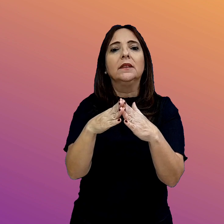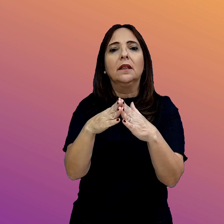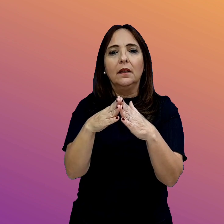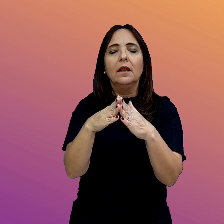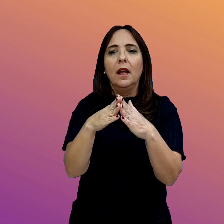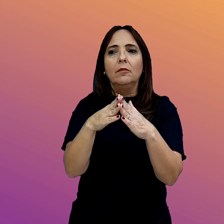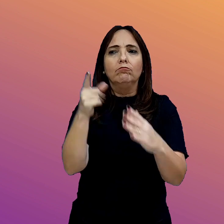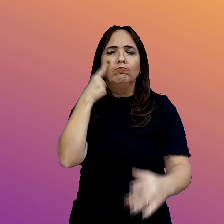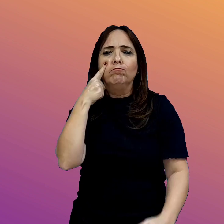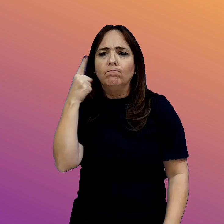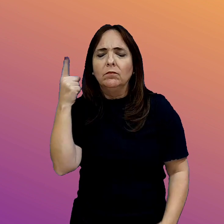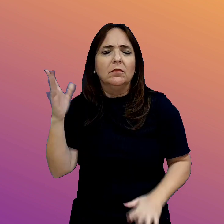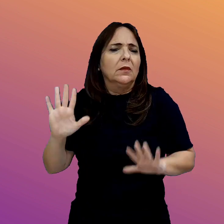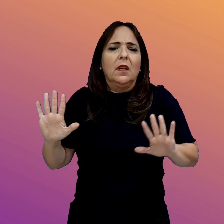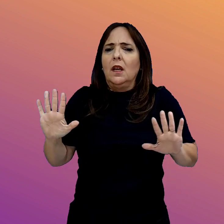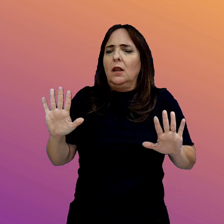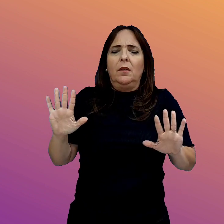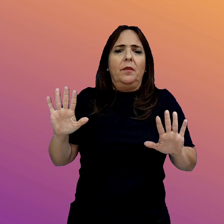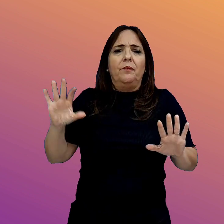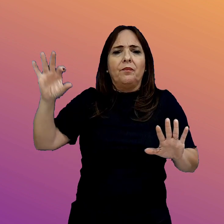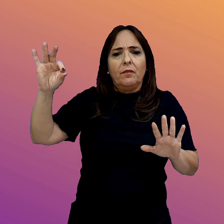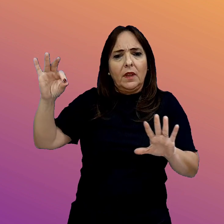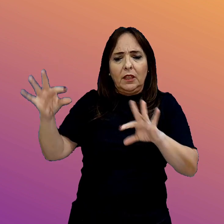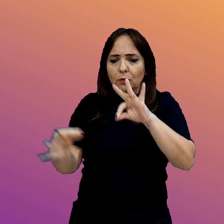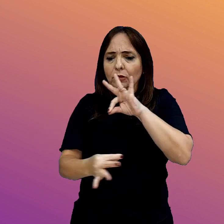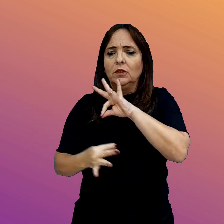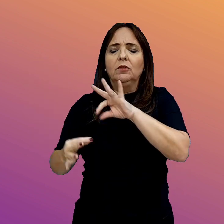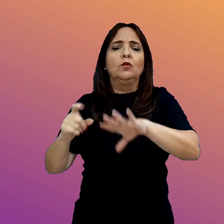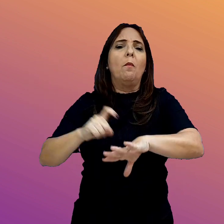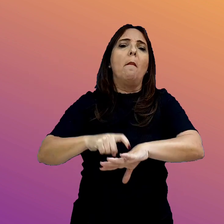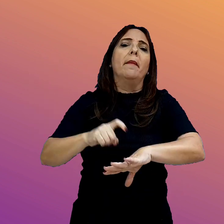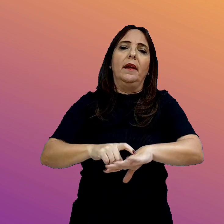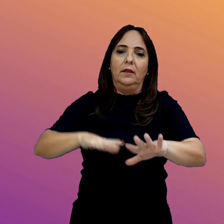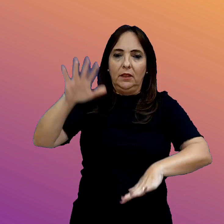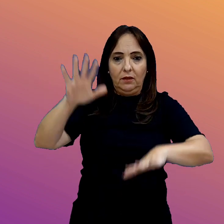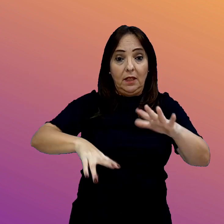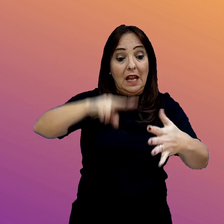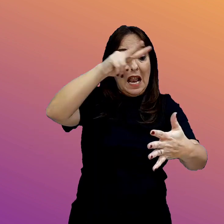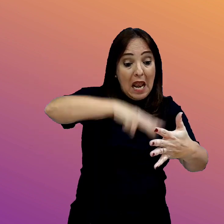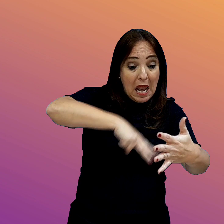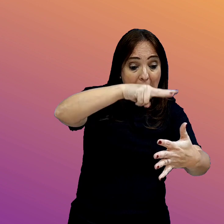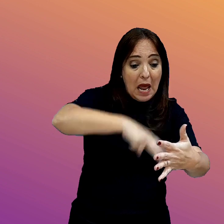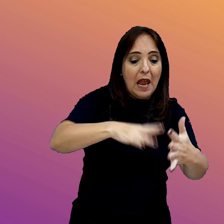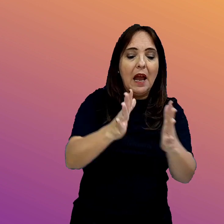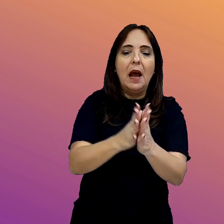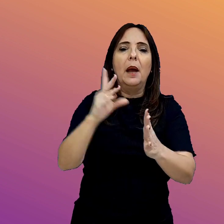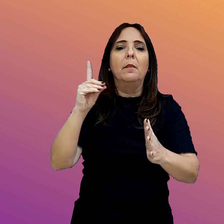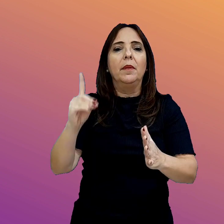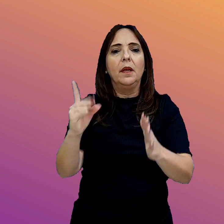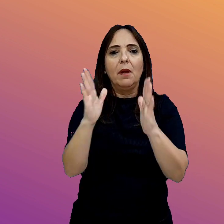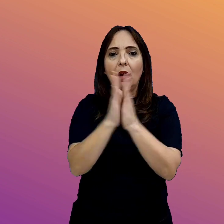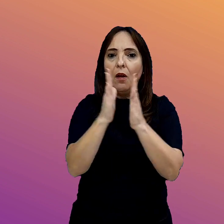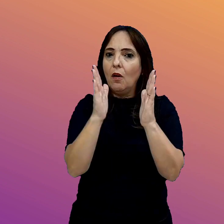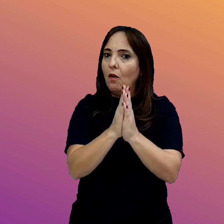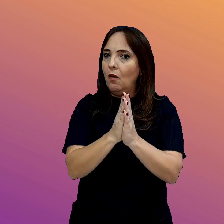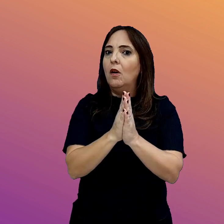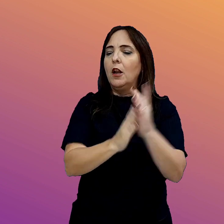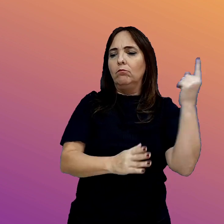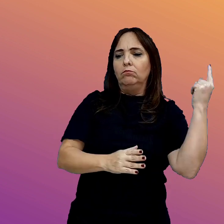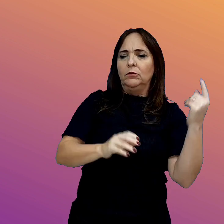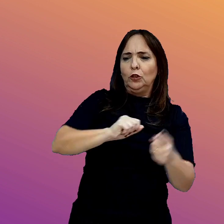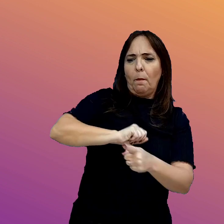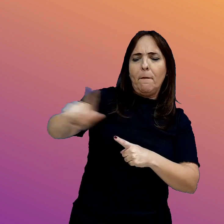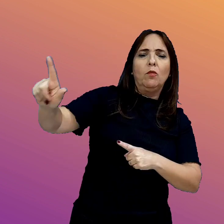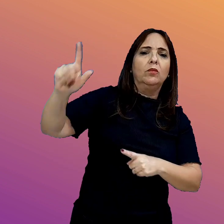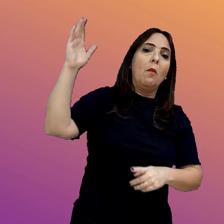nenhum. Espiritualize o momento. Leia a Bíblia, ore, repreenda o mal em nome de Jesus. Busque ajuda. Se preciso